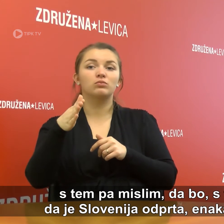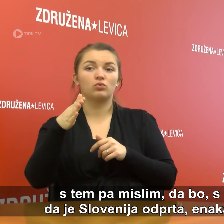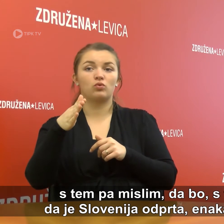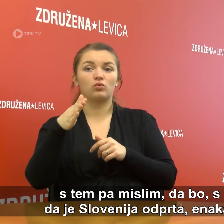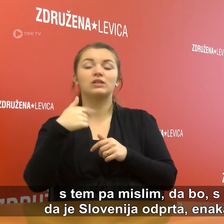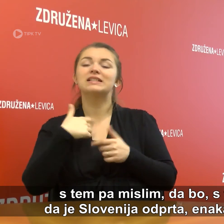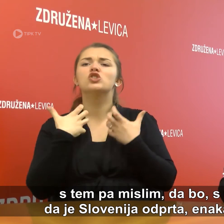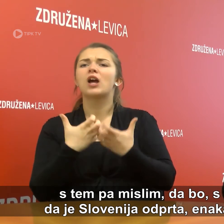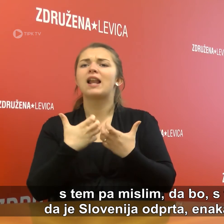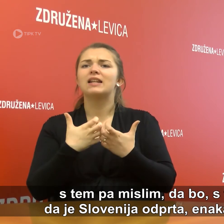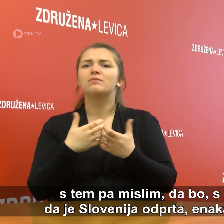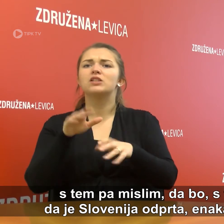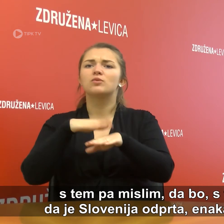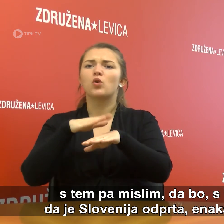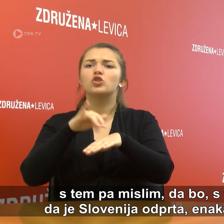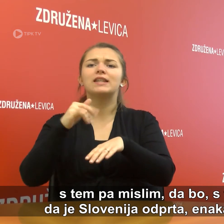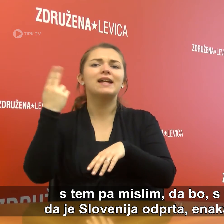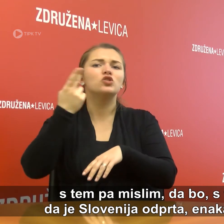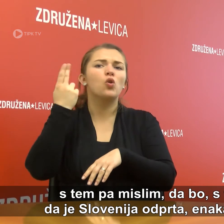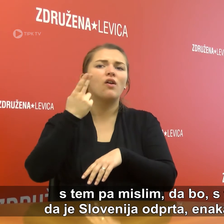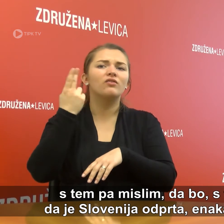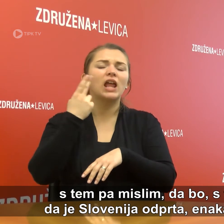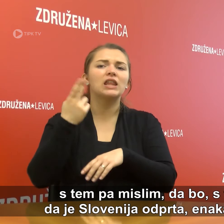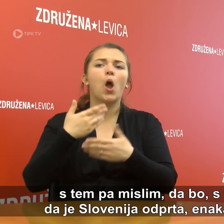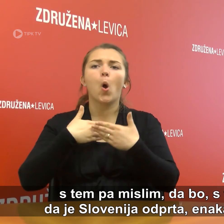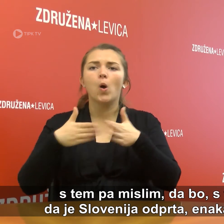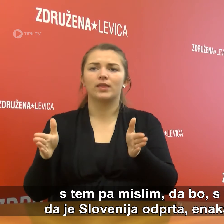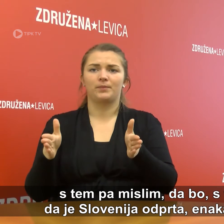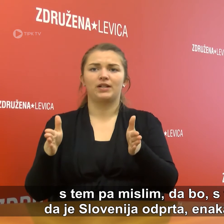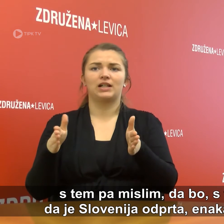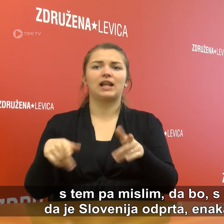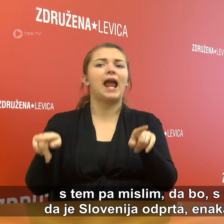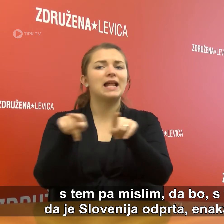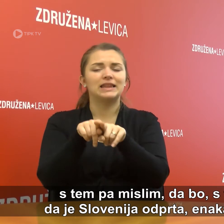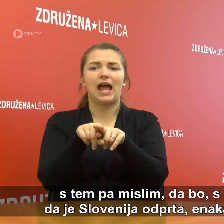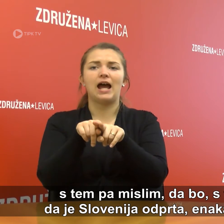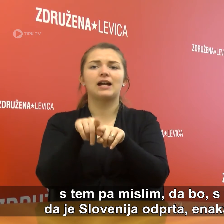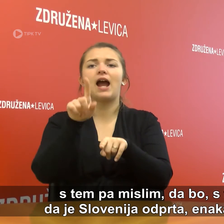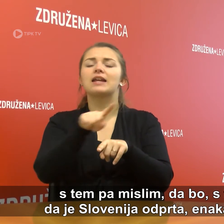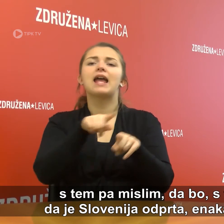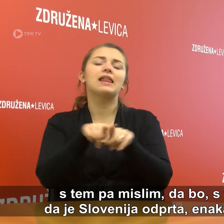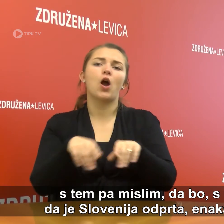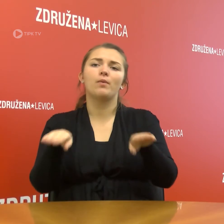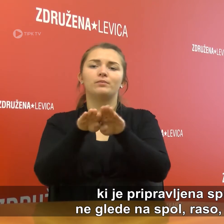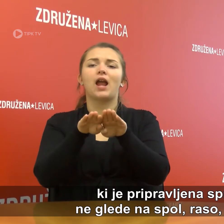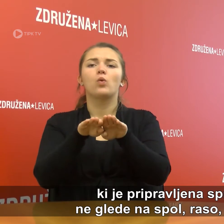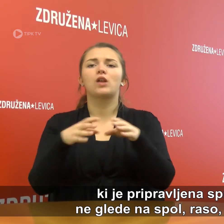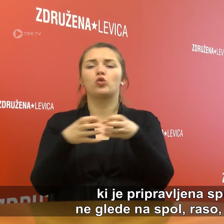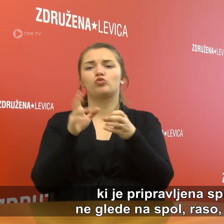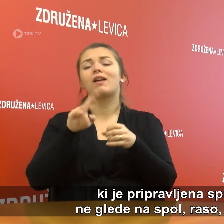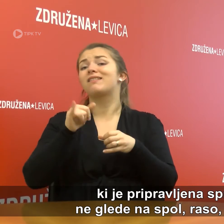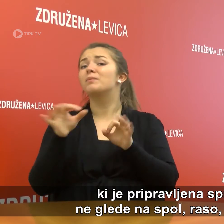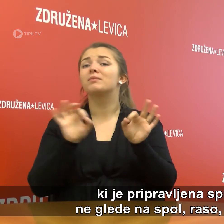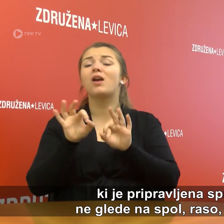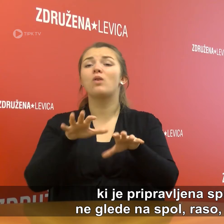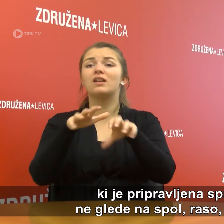sporočiti, da je Slovenija odprta, enaka in enakopravna družba, ki je pripravljena sprejeti drugačnost